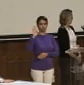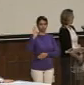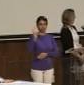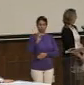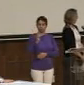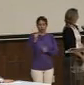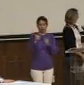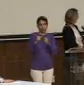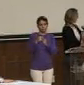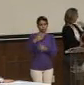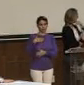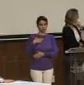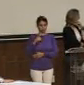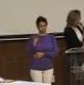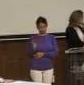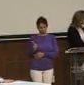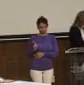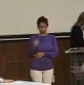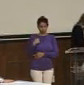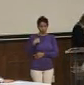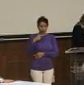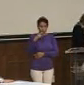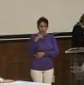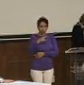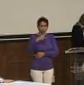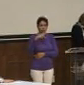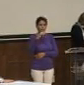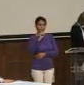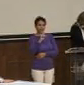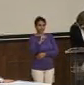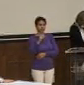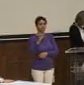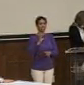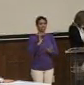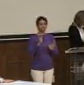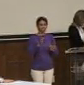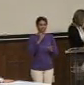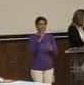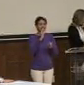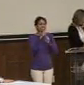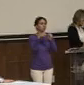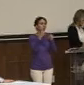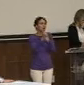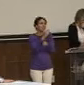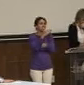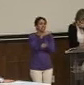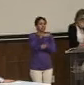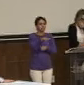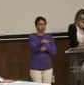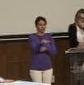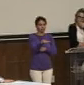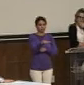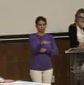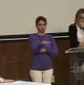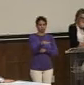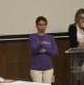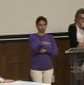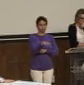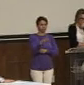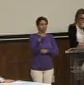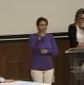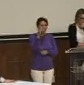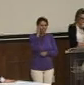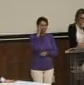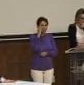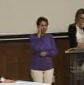caso. Eu respondo um PAD que já dura 5 anos e meio. 5 anos e meio. Você